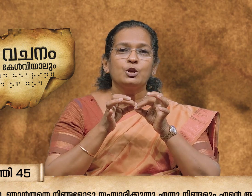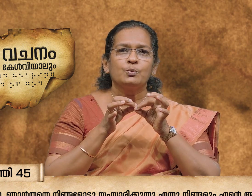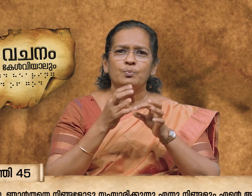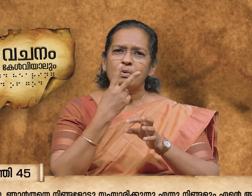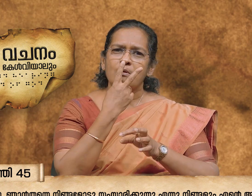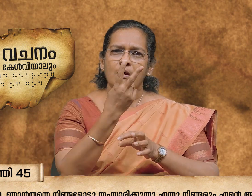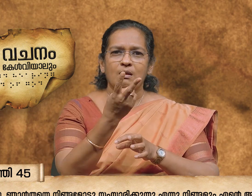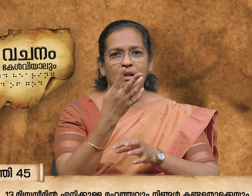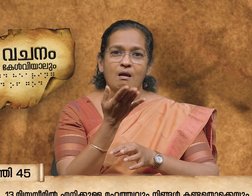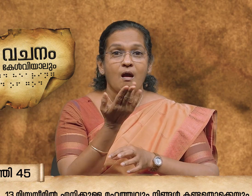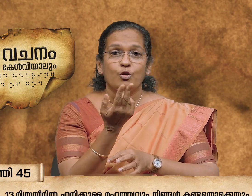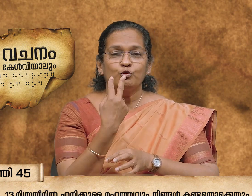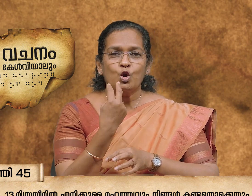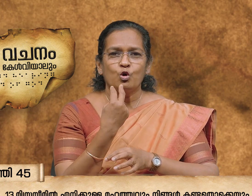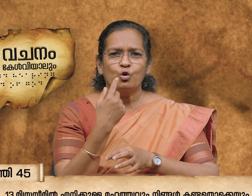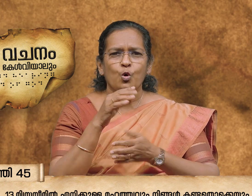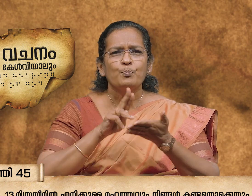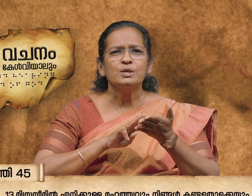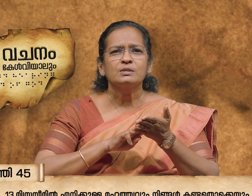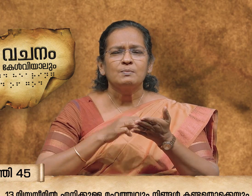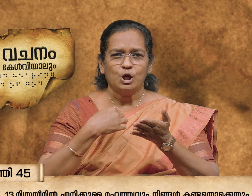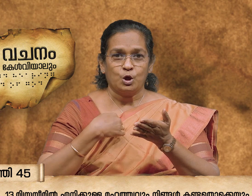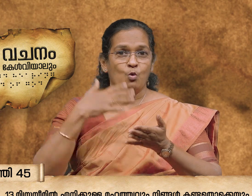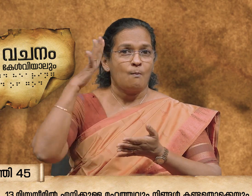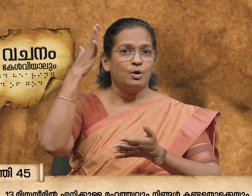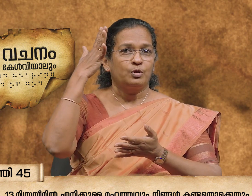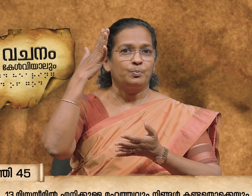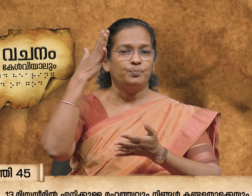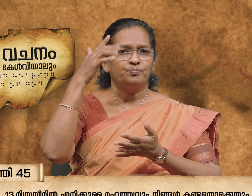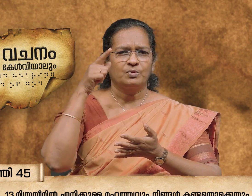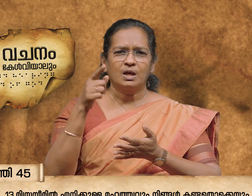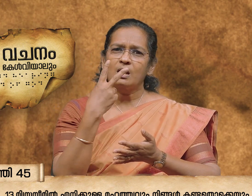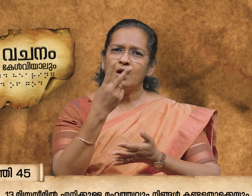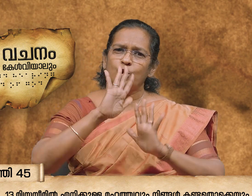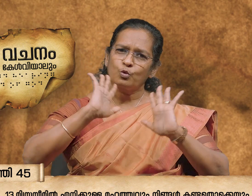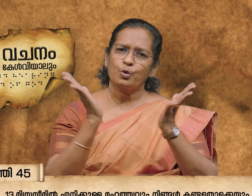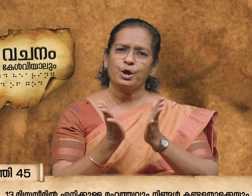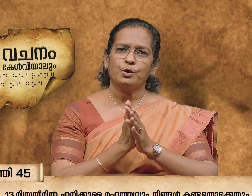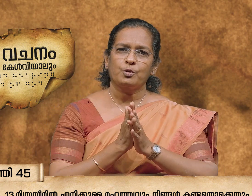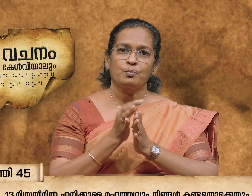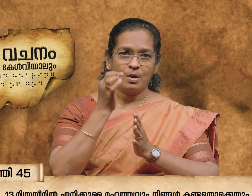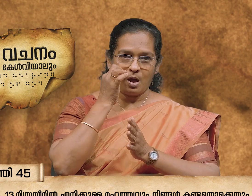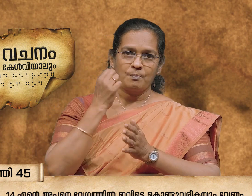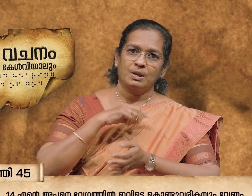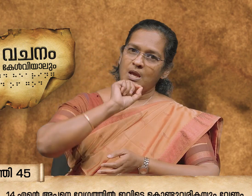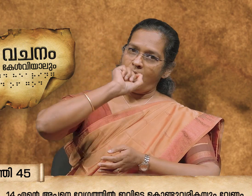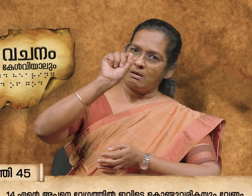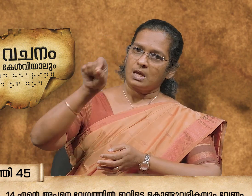കാണുന്നുവല്ലോ. മിസ്രൈമിൽ എനിക്കുള്ള മഹത്വവും നിങ്ങൾ കണ്ടതൊക്കെയും അപ്പനെ അറിയിക്കണം. എൻ്റെ